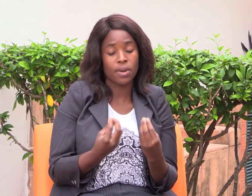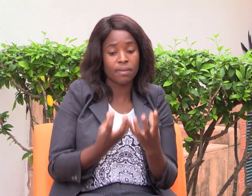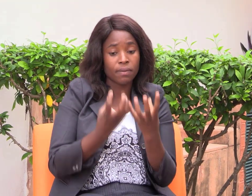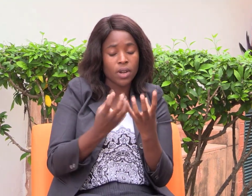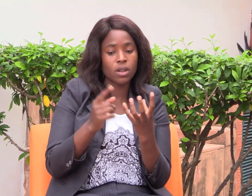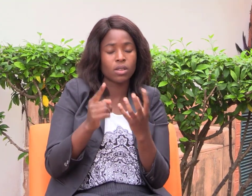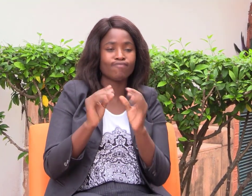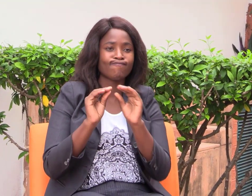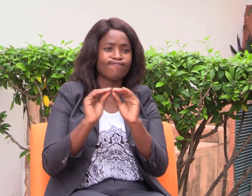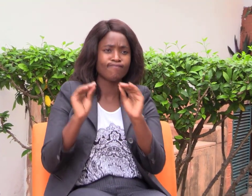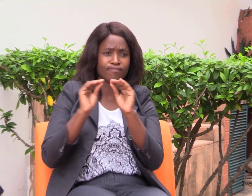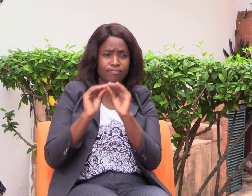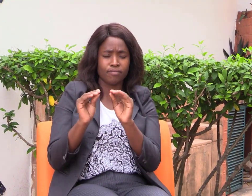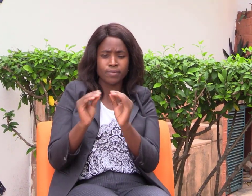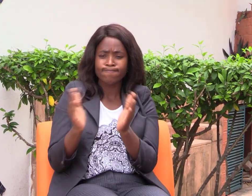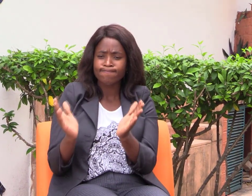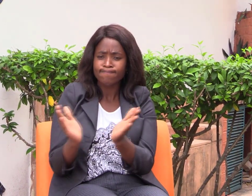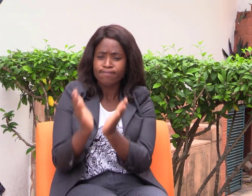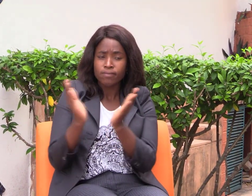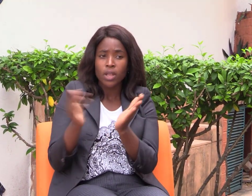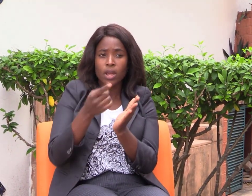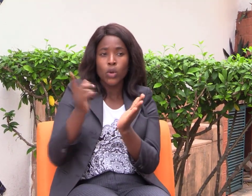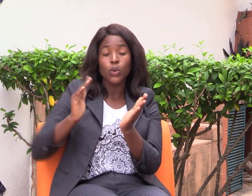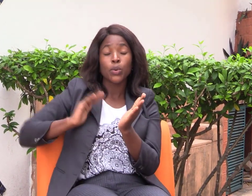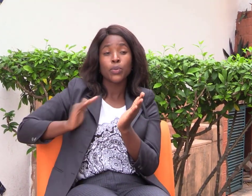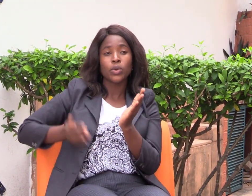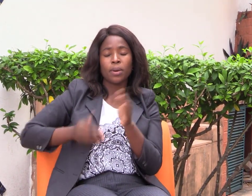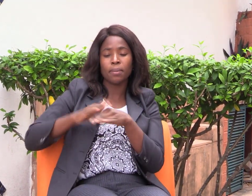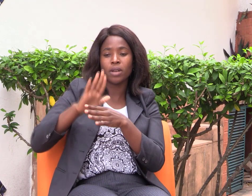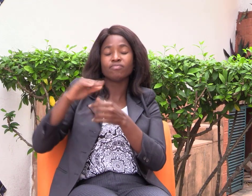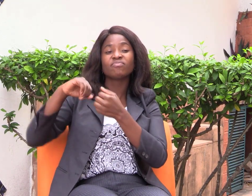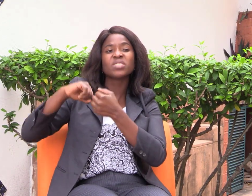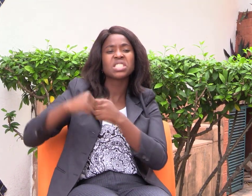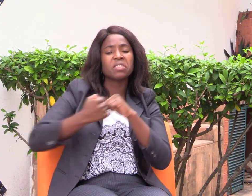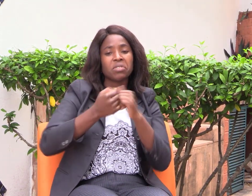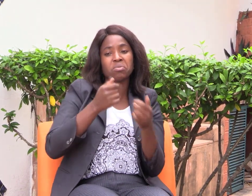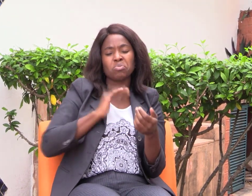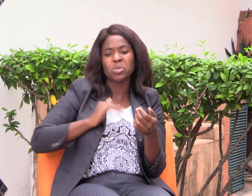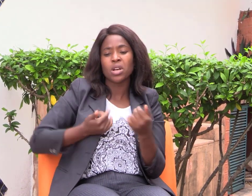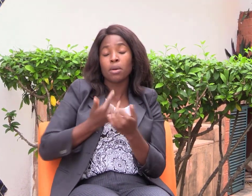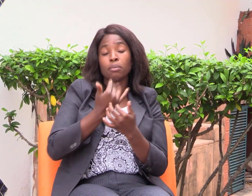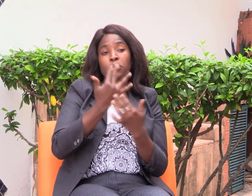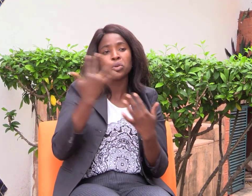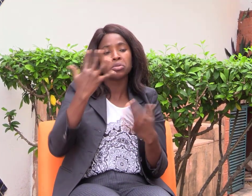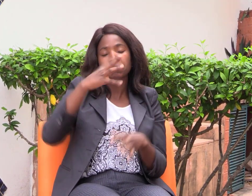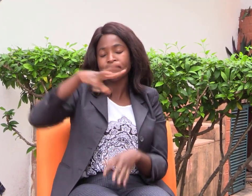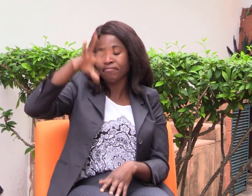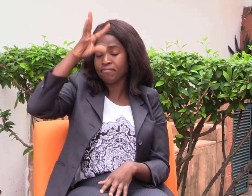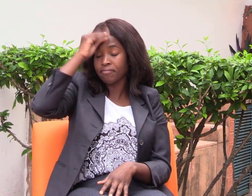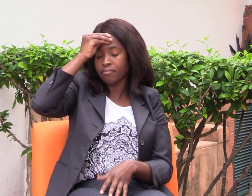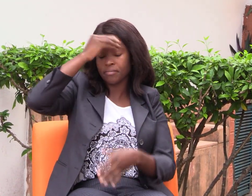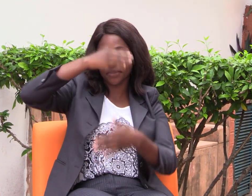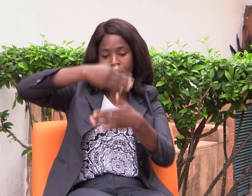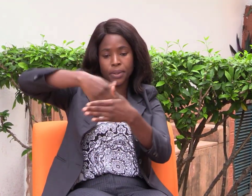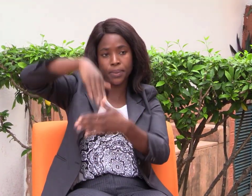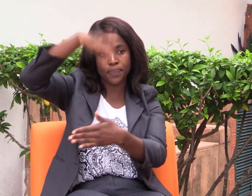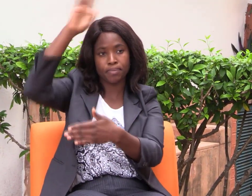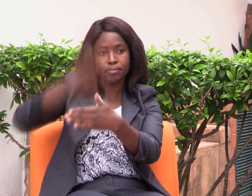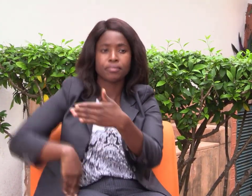outras coisas, isto é, proteger-se, que é para falar um pouco mais dos